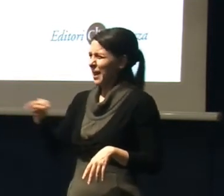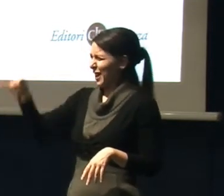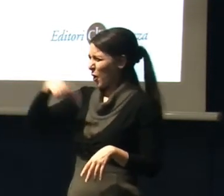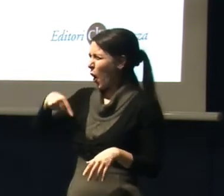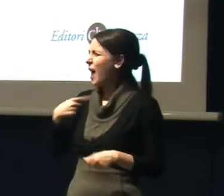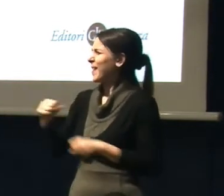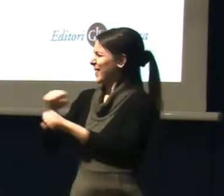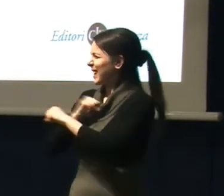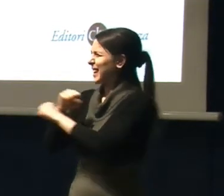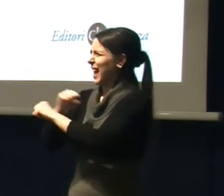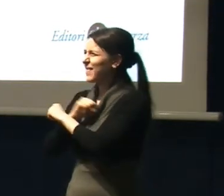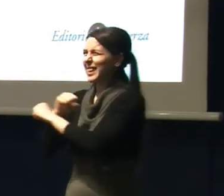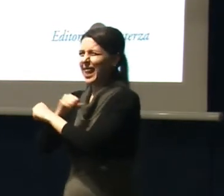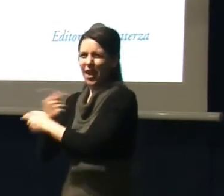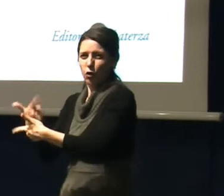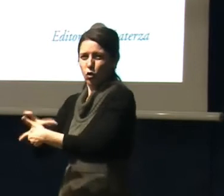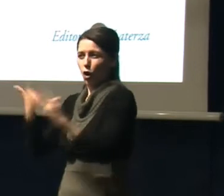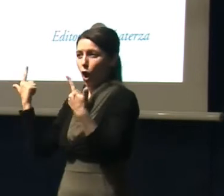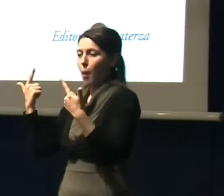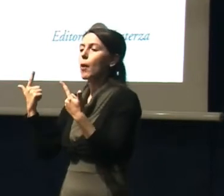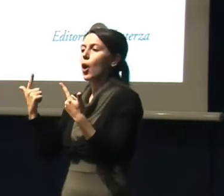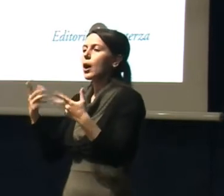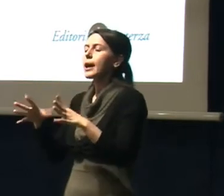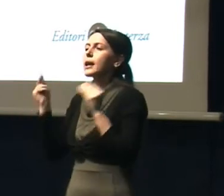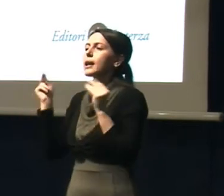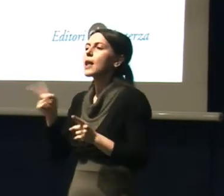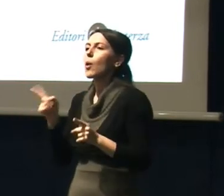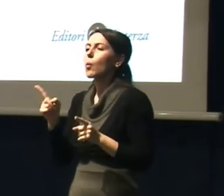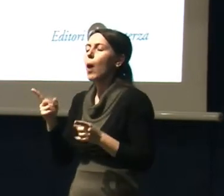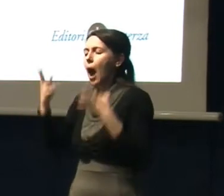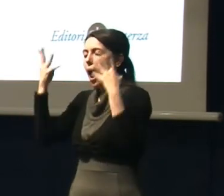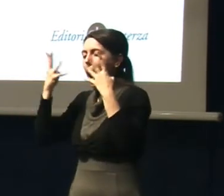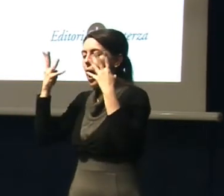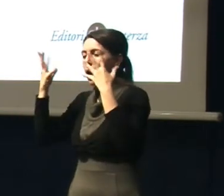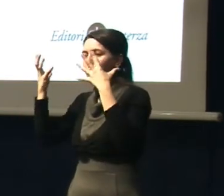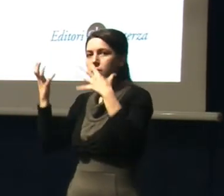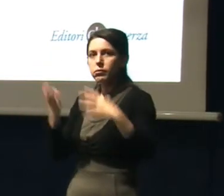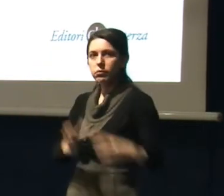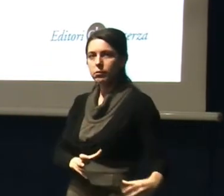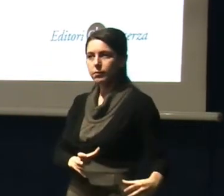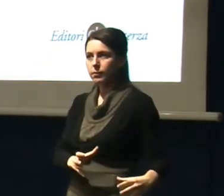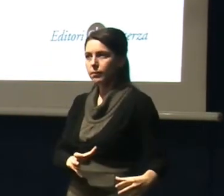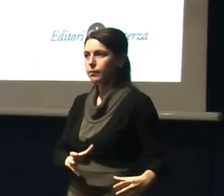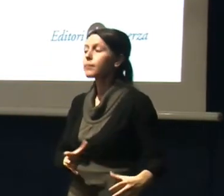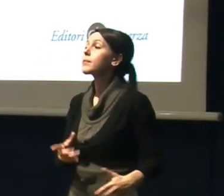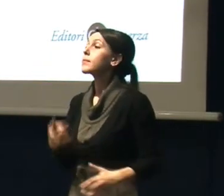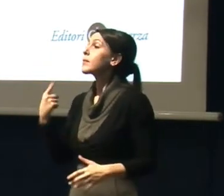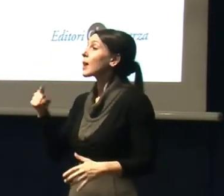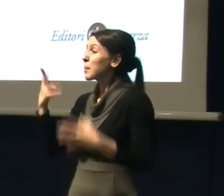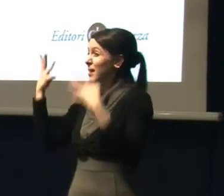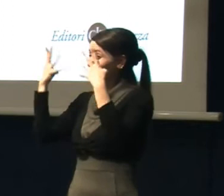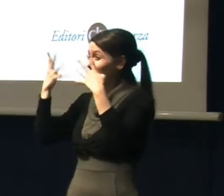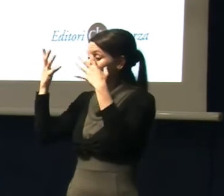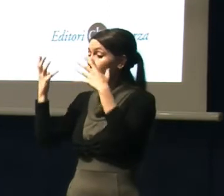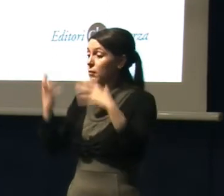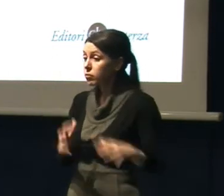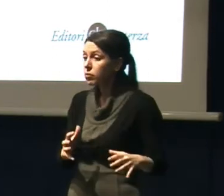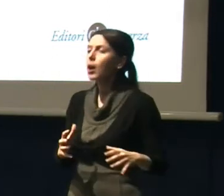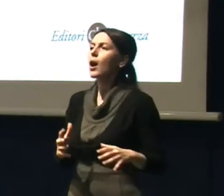po troppo sta venendo almeno la nostra razionalità e quindi sta venendo meno